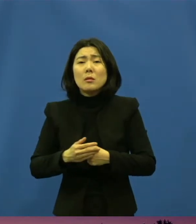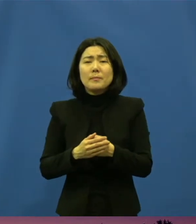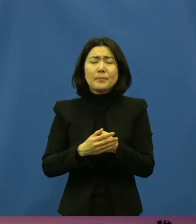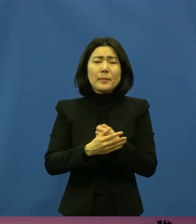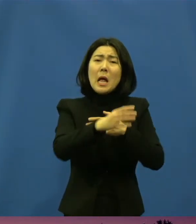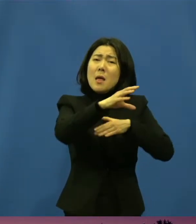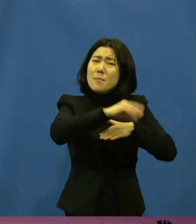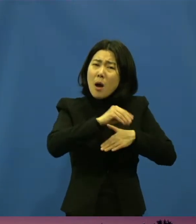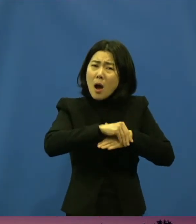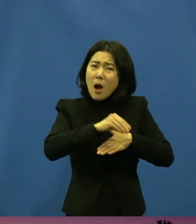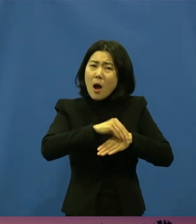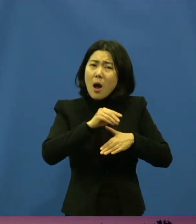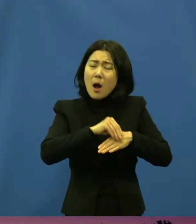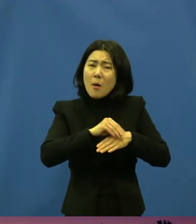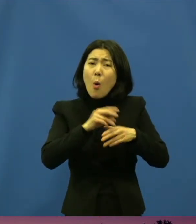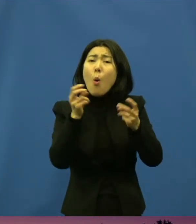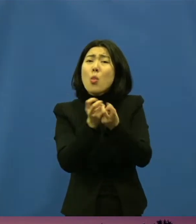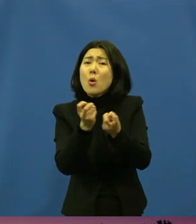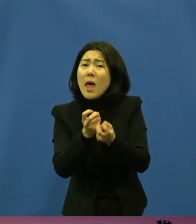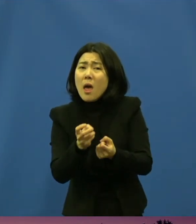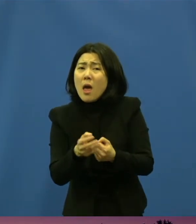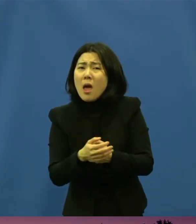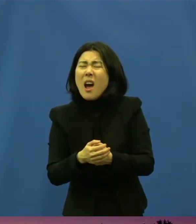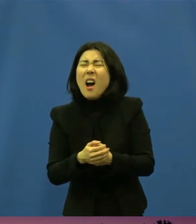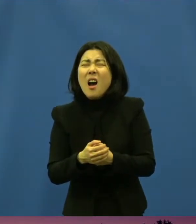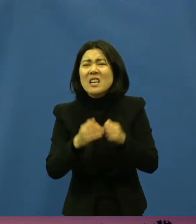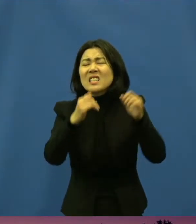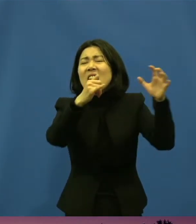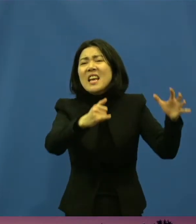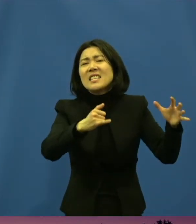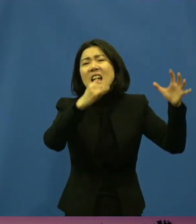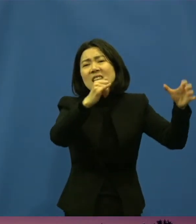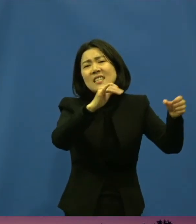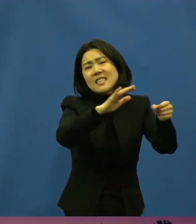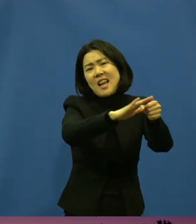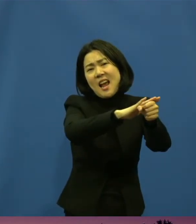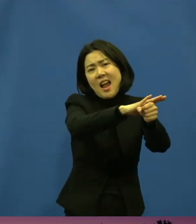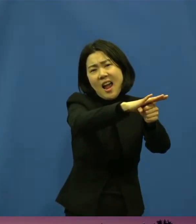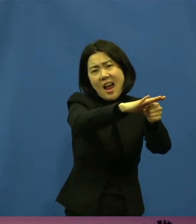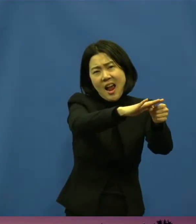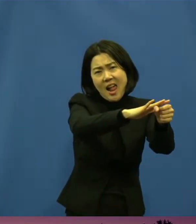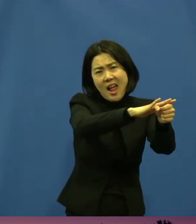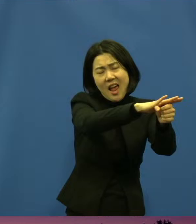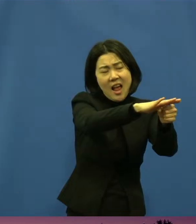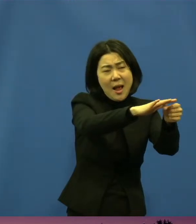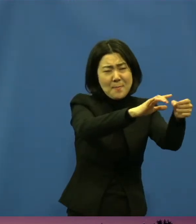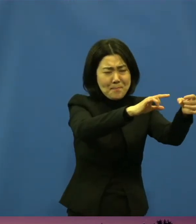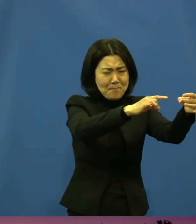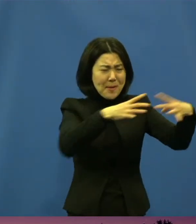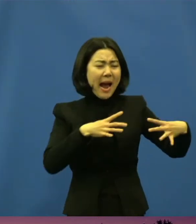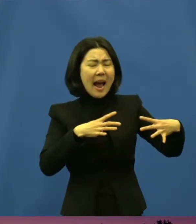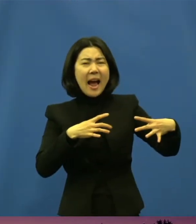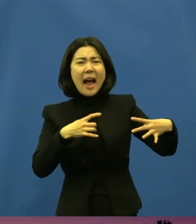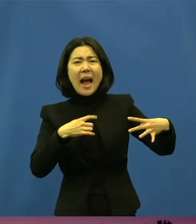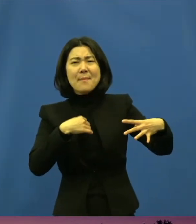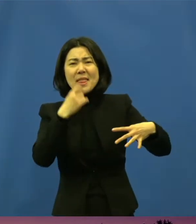순간 우리가 급속도로 죄의 오염이 찾아오는데 그 경로를 16절에서 말씀하는 거죠.